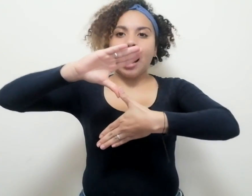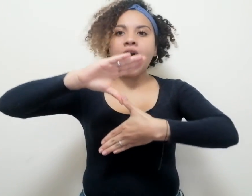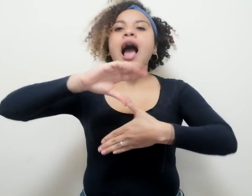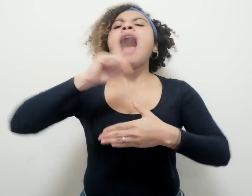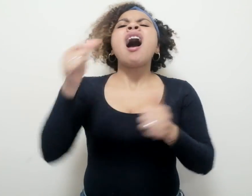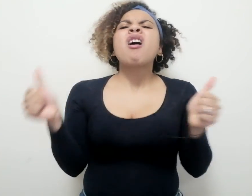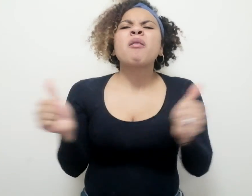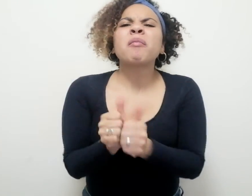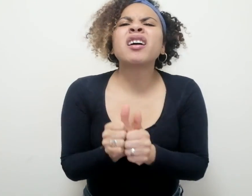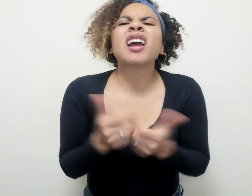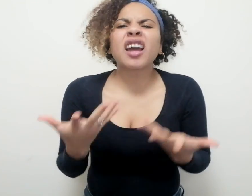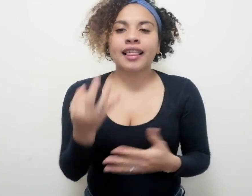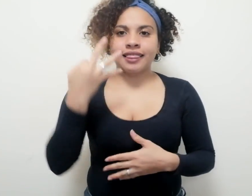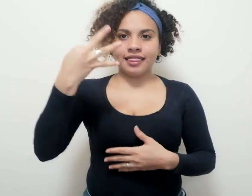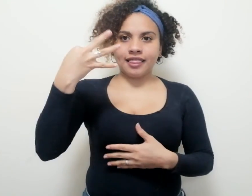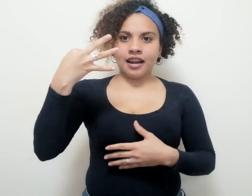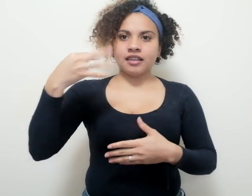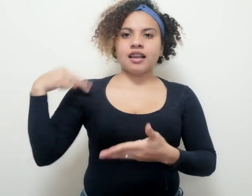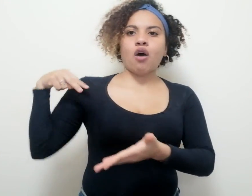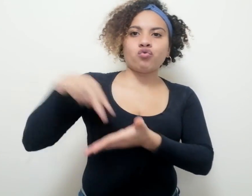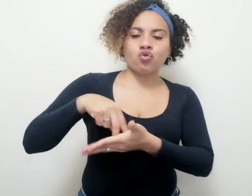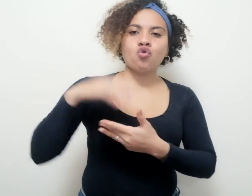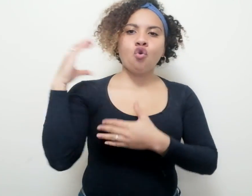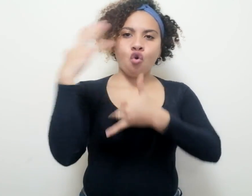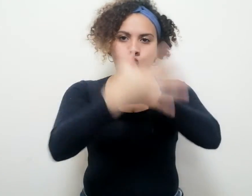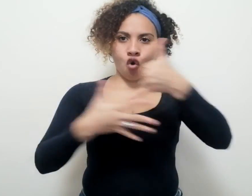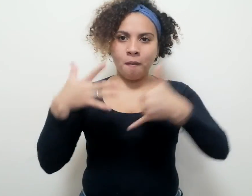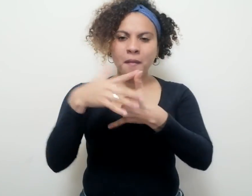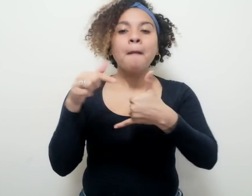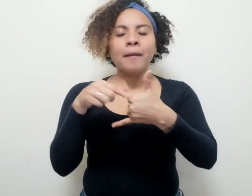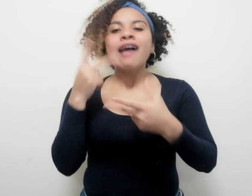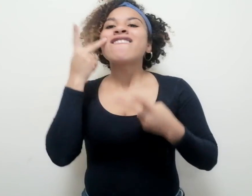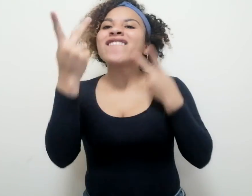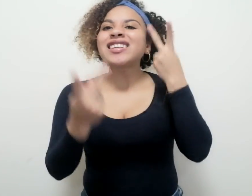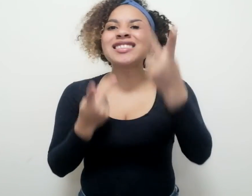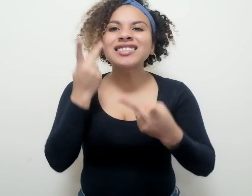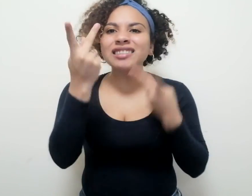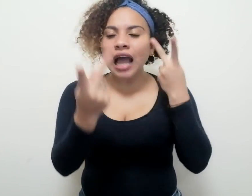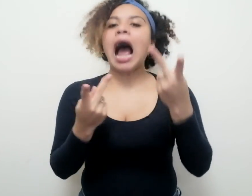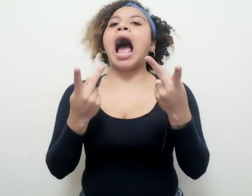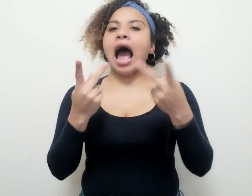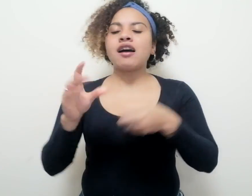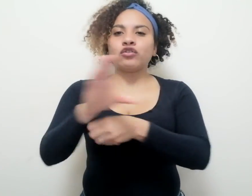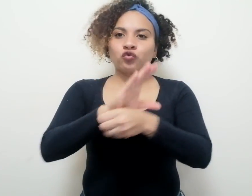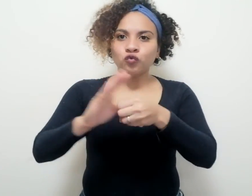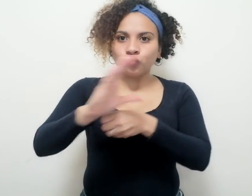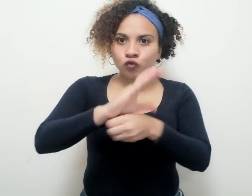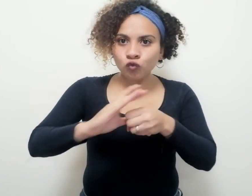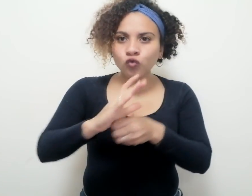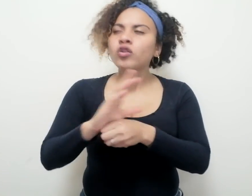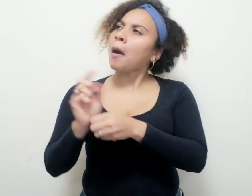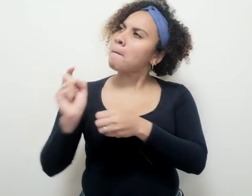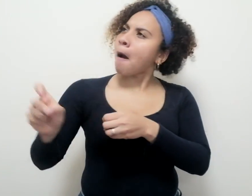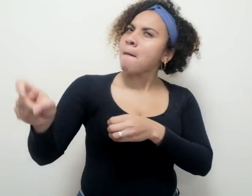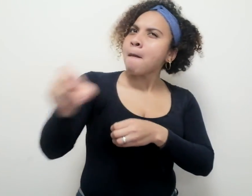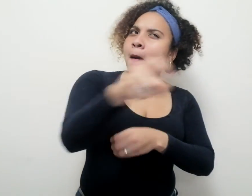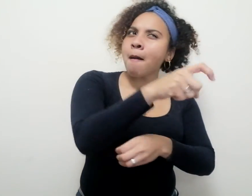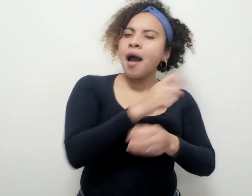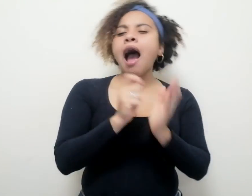acompañados por 3 autores colombianos, para que visitaran la ciudad, la recorrieran y escribieran sobre